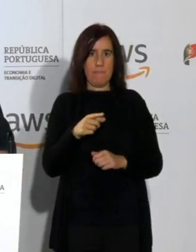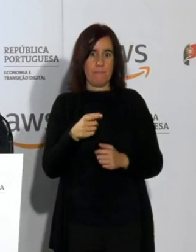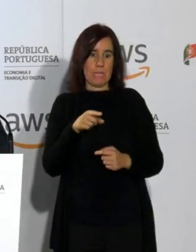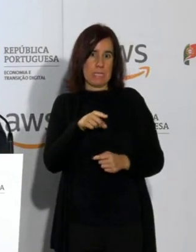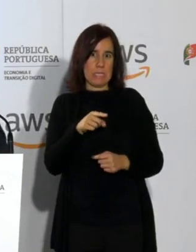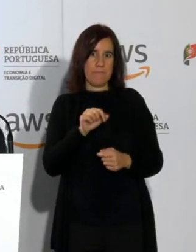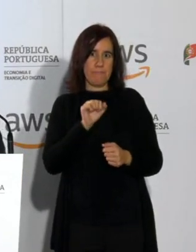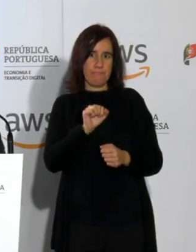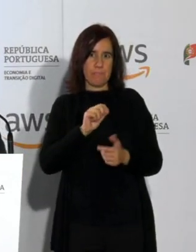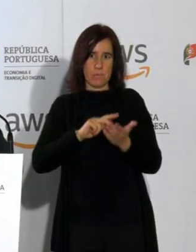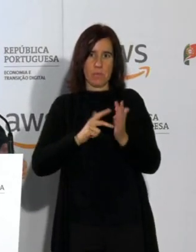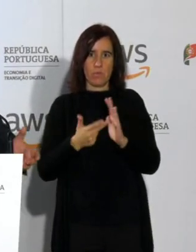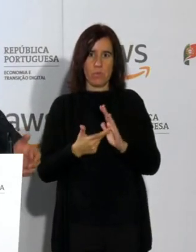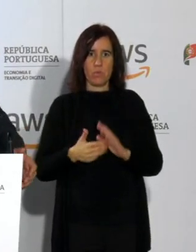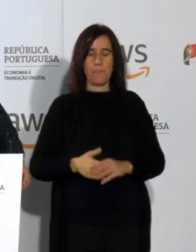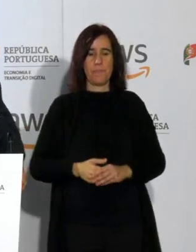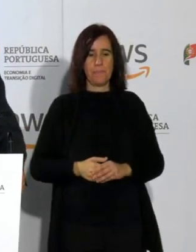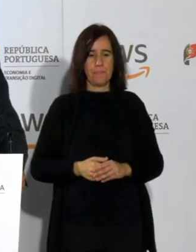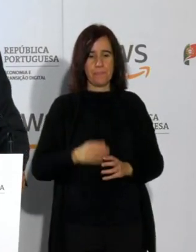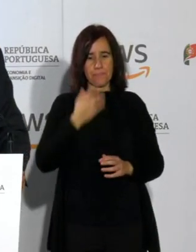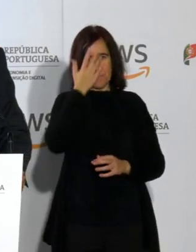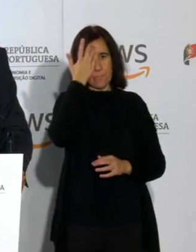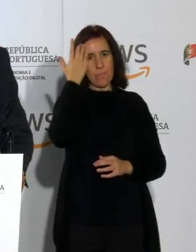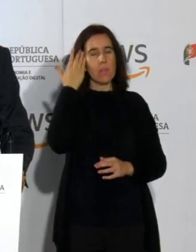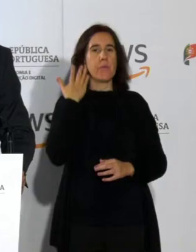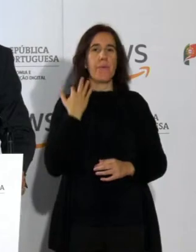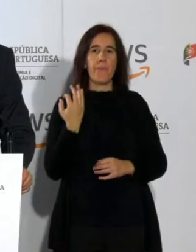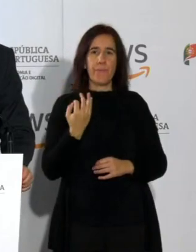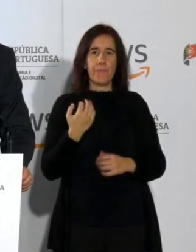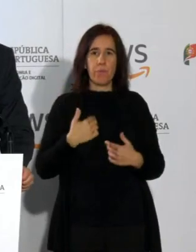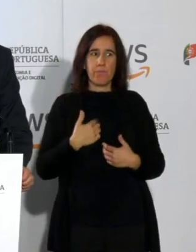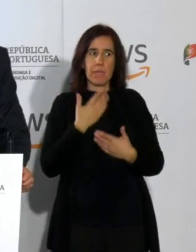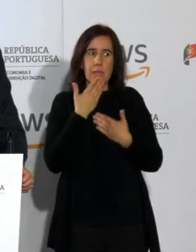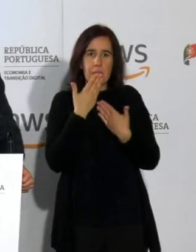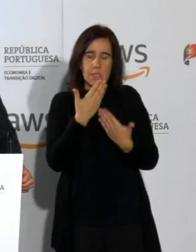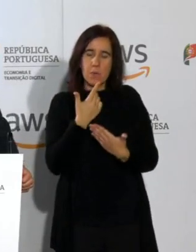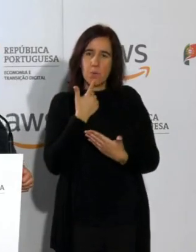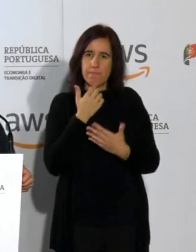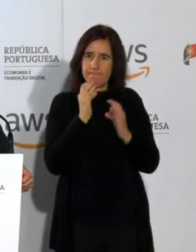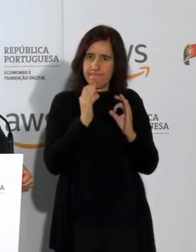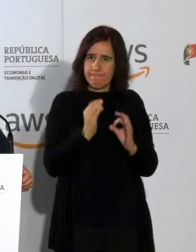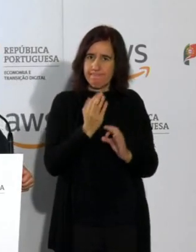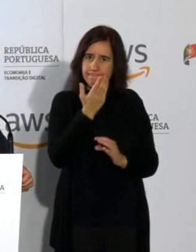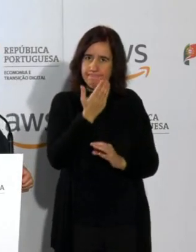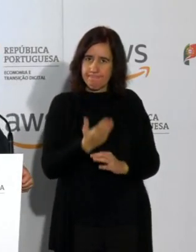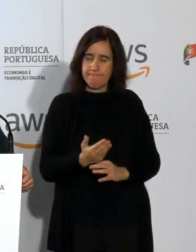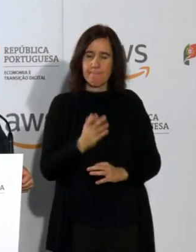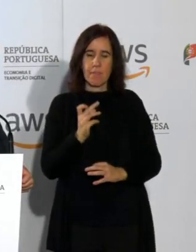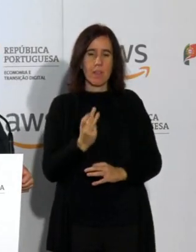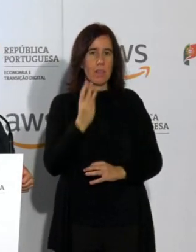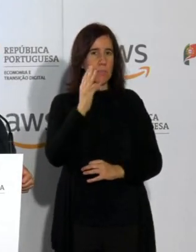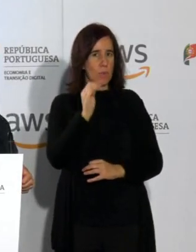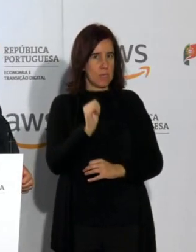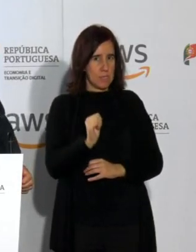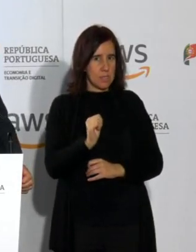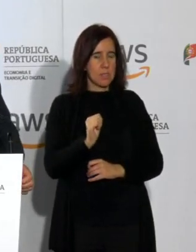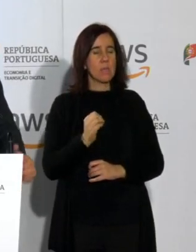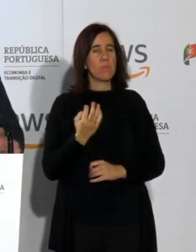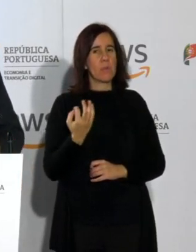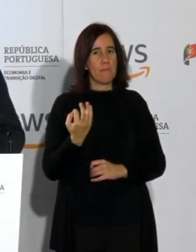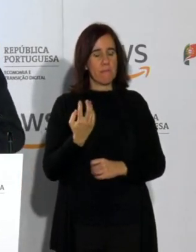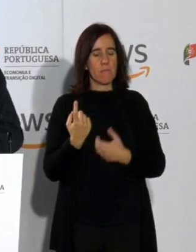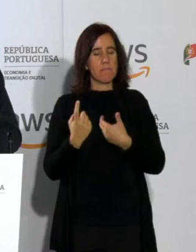deste tipo de tecnologia. E, nesse sentido, queria agradecer muito vivamente à AWS o facto de